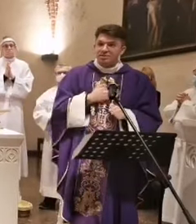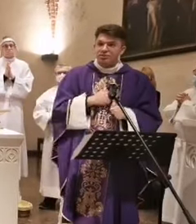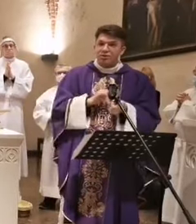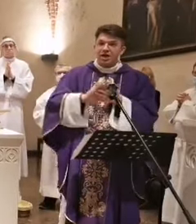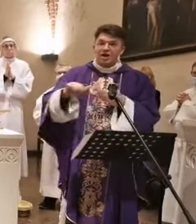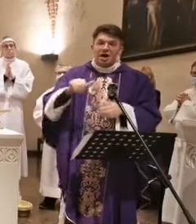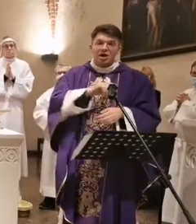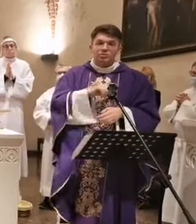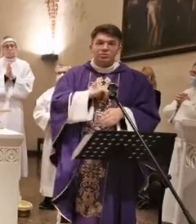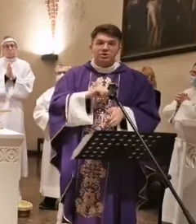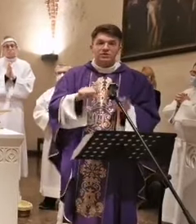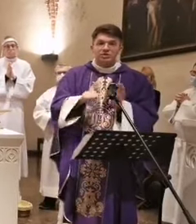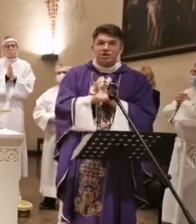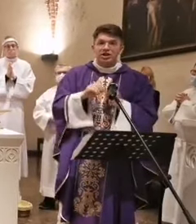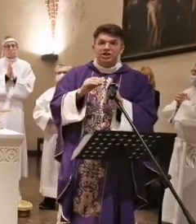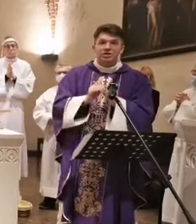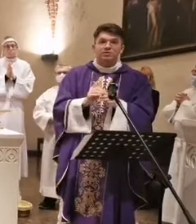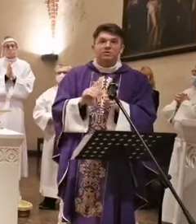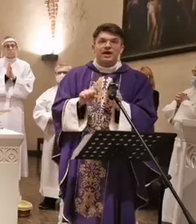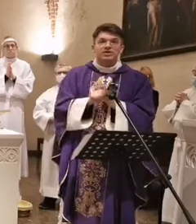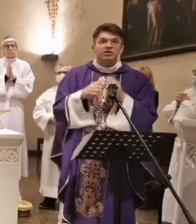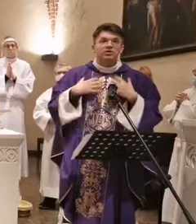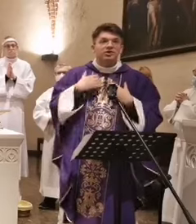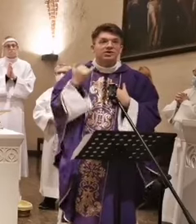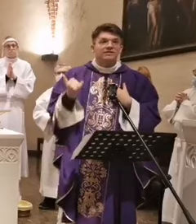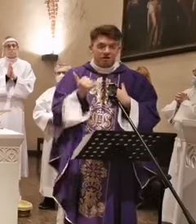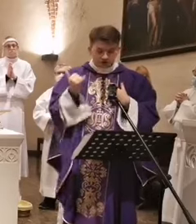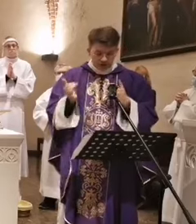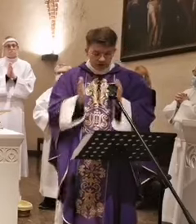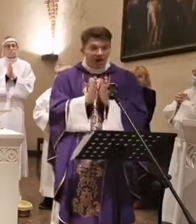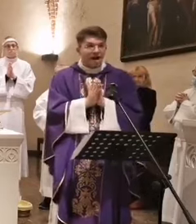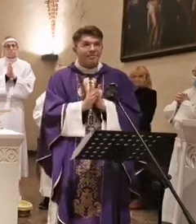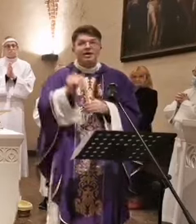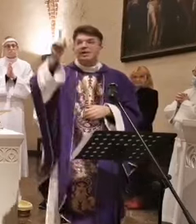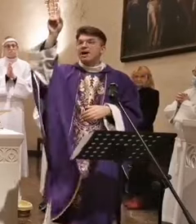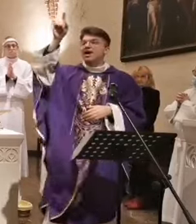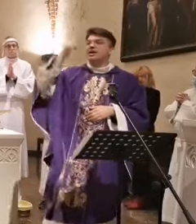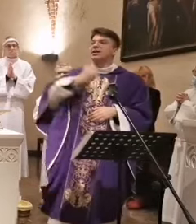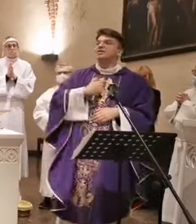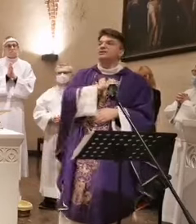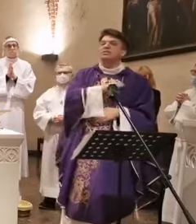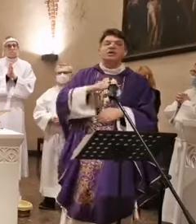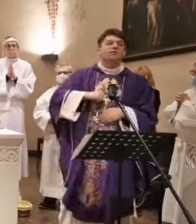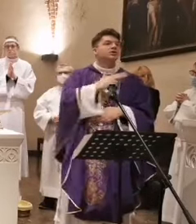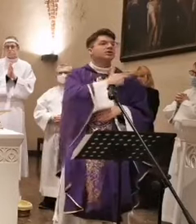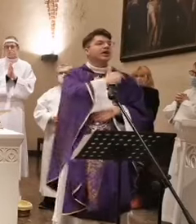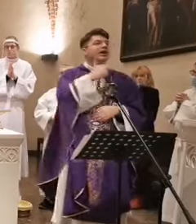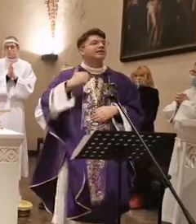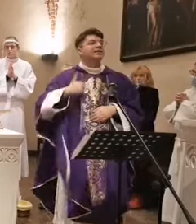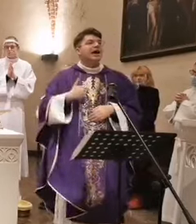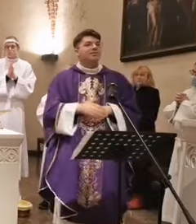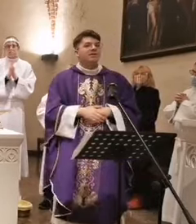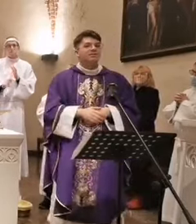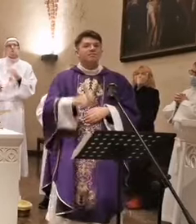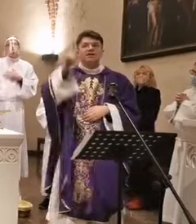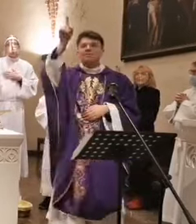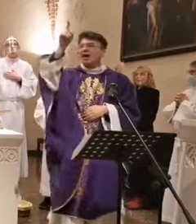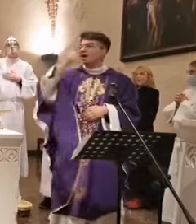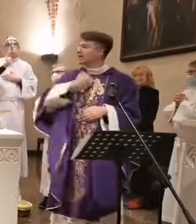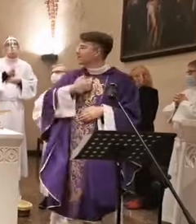perdoni i nostri peccati e ci conduca alla vita eterna. Panie, zmiłuj się nad